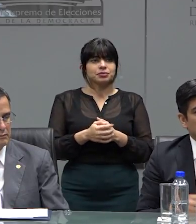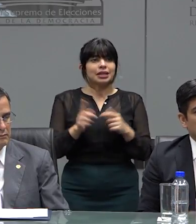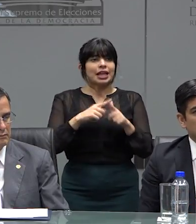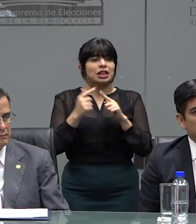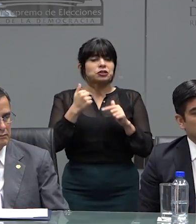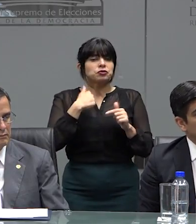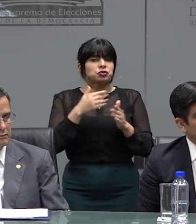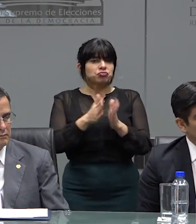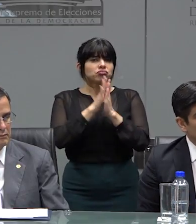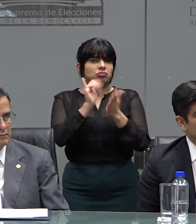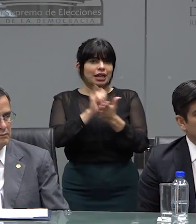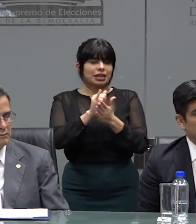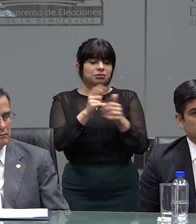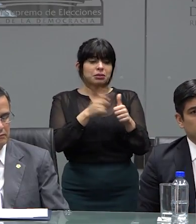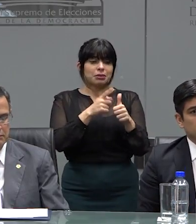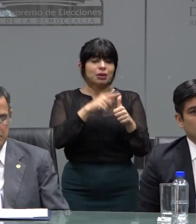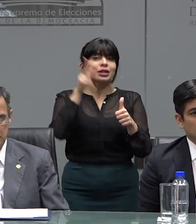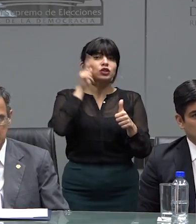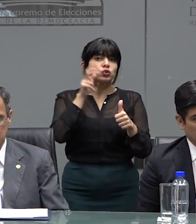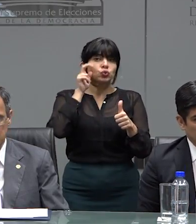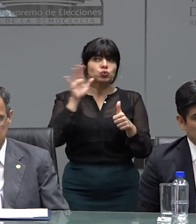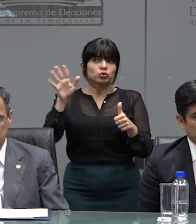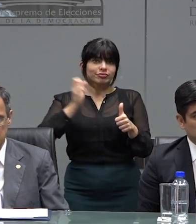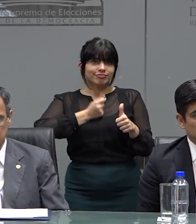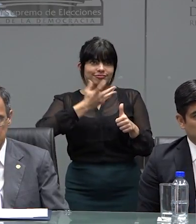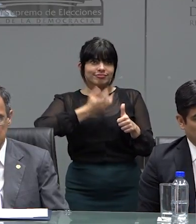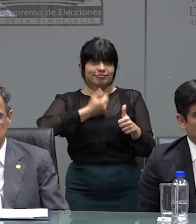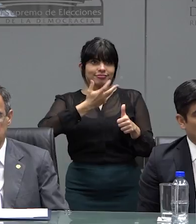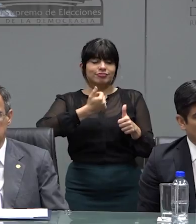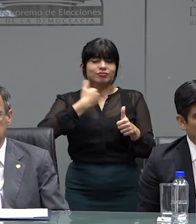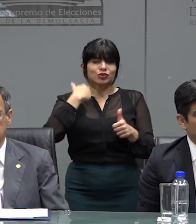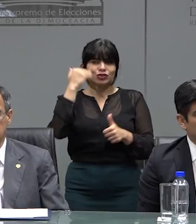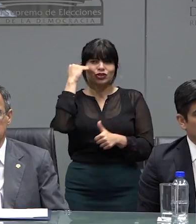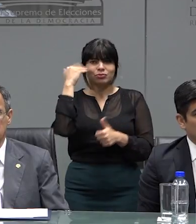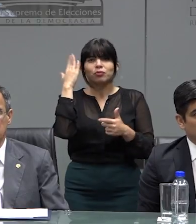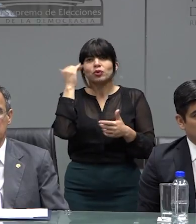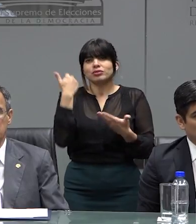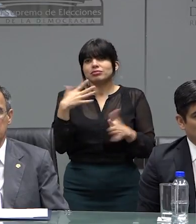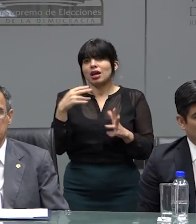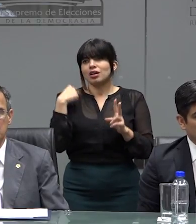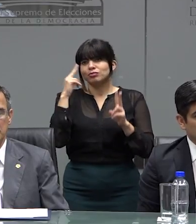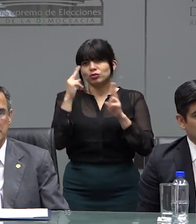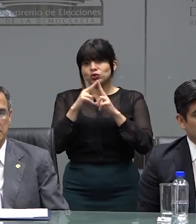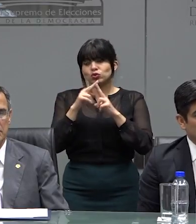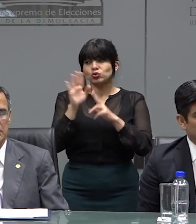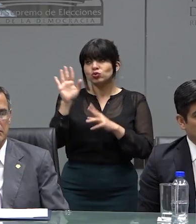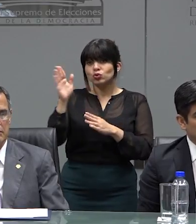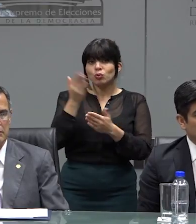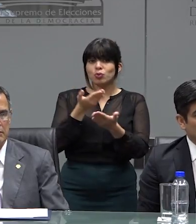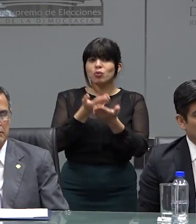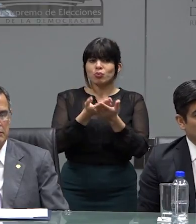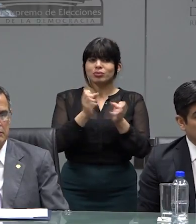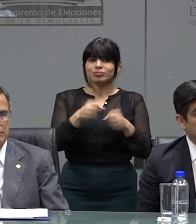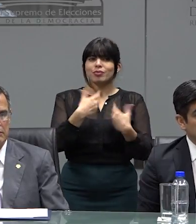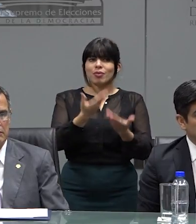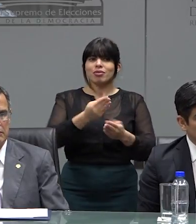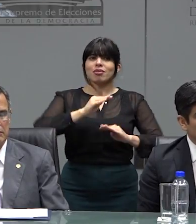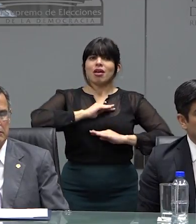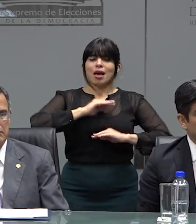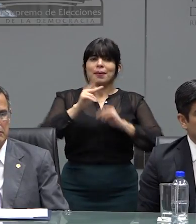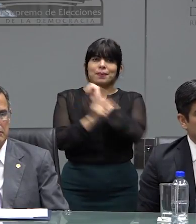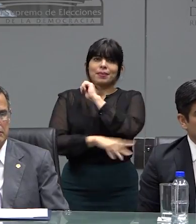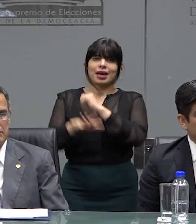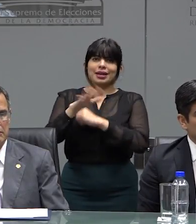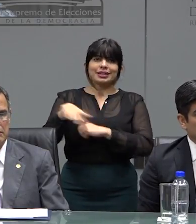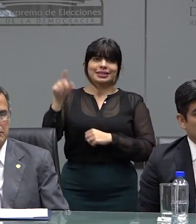Entonces yo pediría eso, que se le escuche. Sé, porque lo conozco, que su propuesta satisface lo que el país